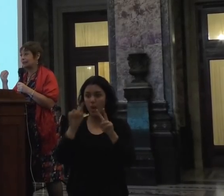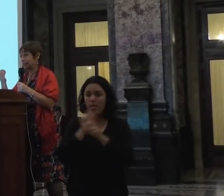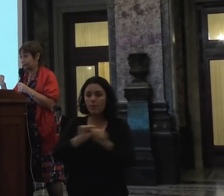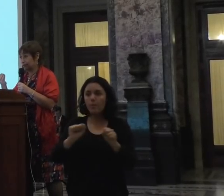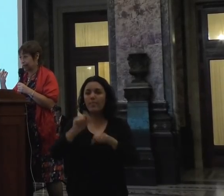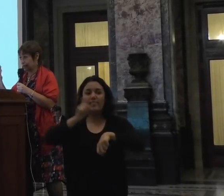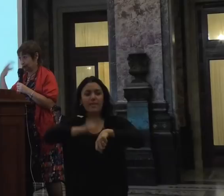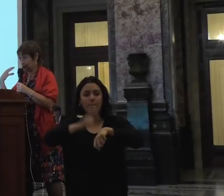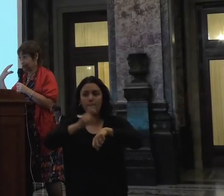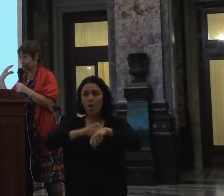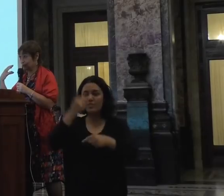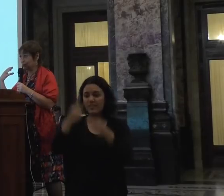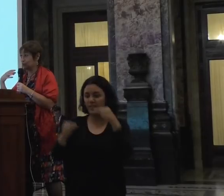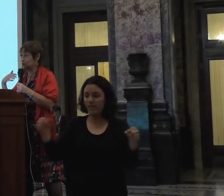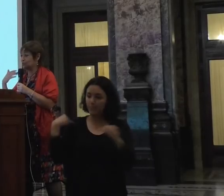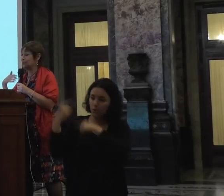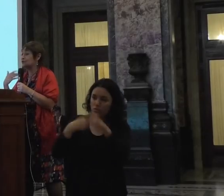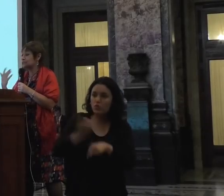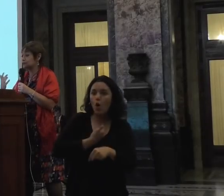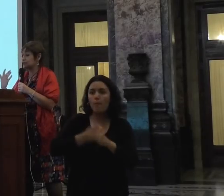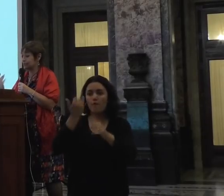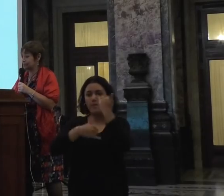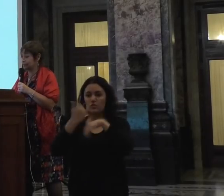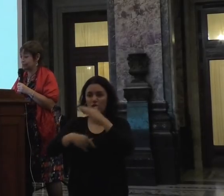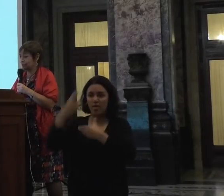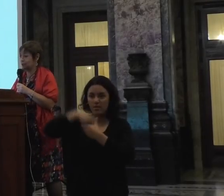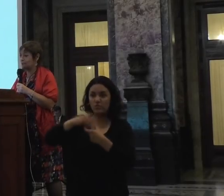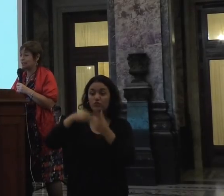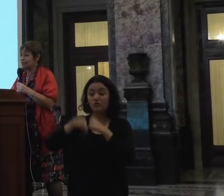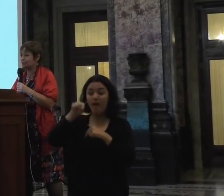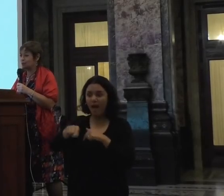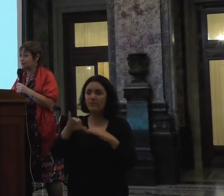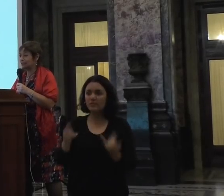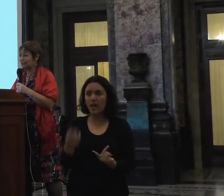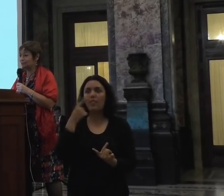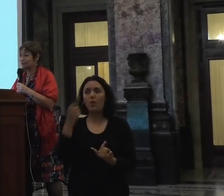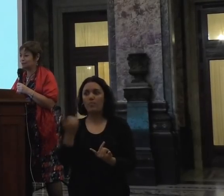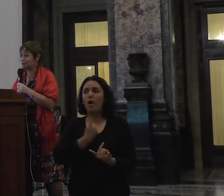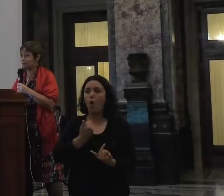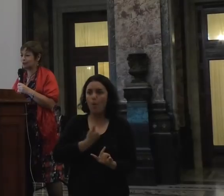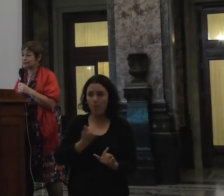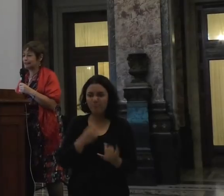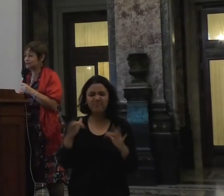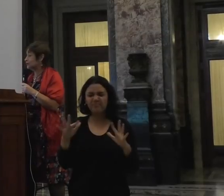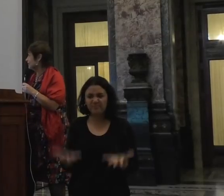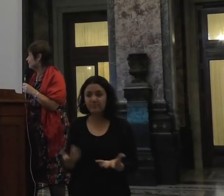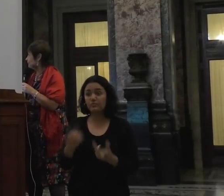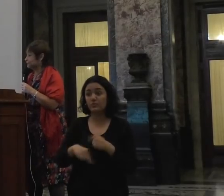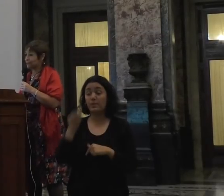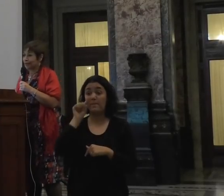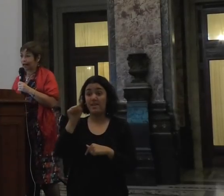temporalmente el proceso de información y entonces deducir qué está pasando. Les voy a pedir que miren, por favor, al